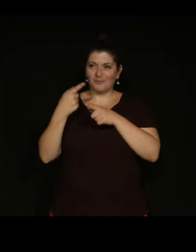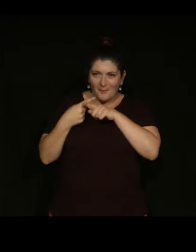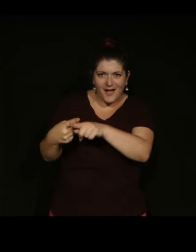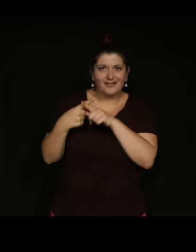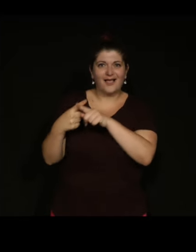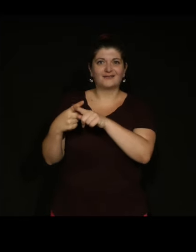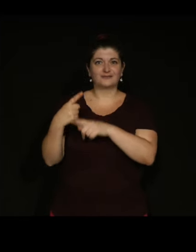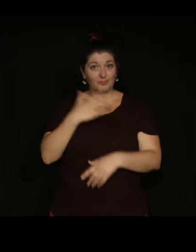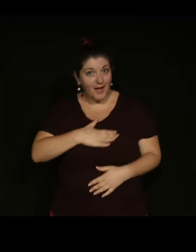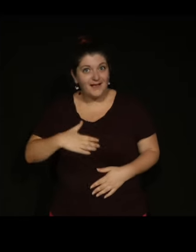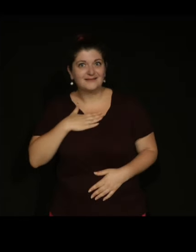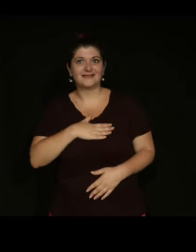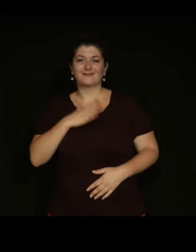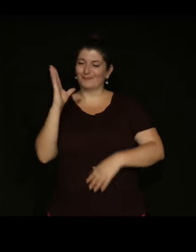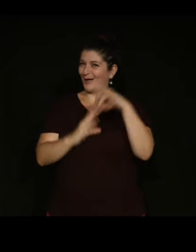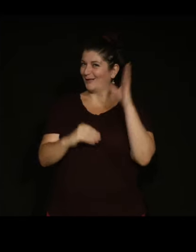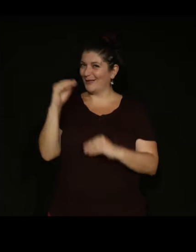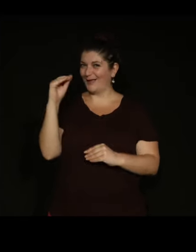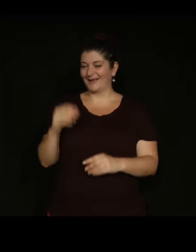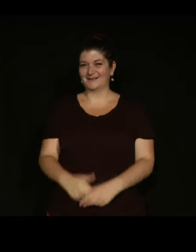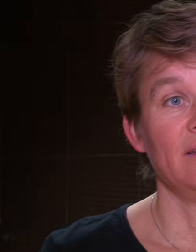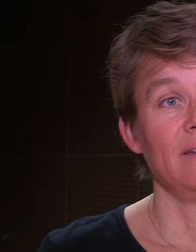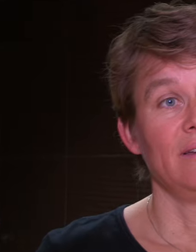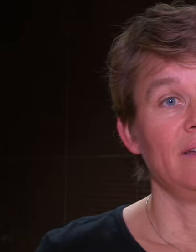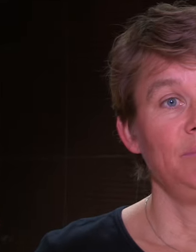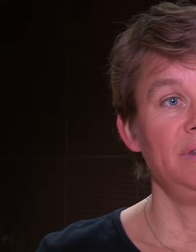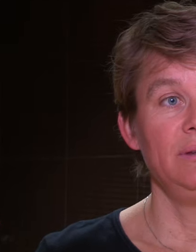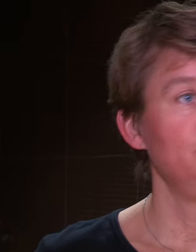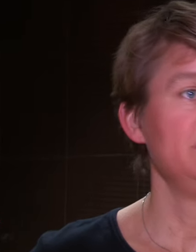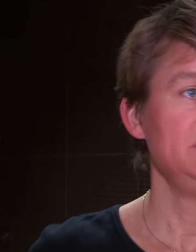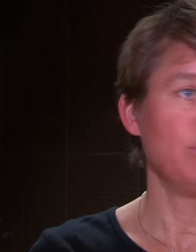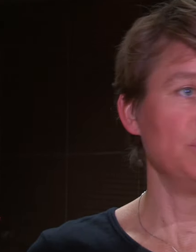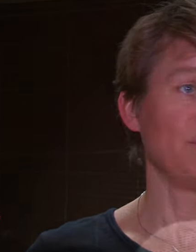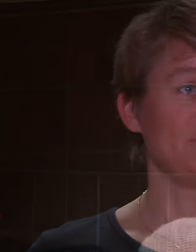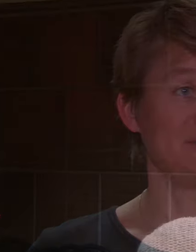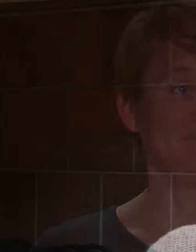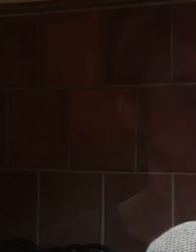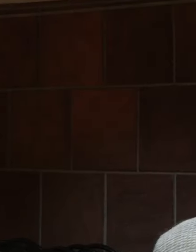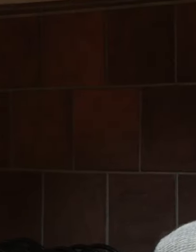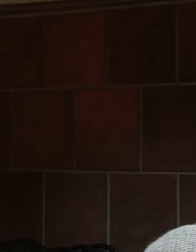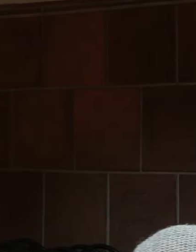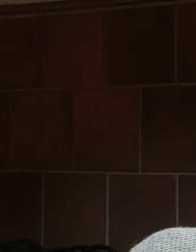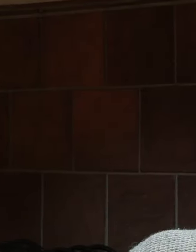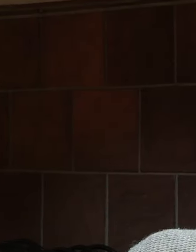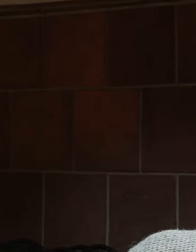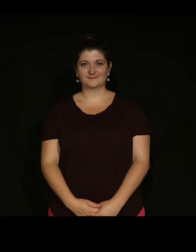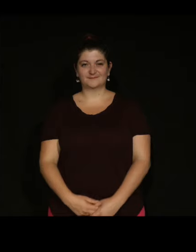Découverte, échange, partage. Et puis, plaisir, bonheur. Fin...